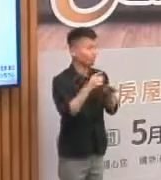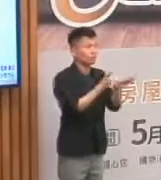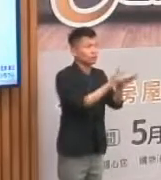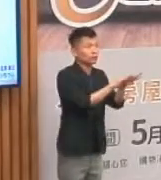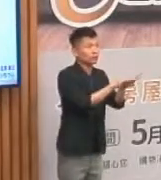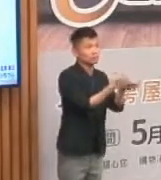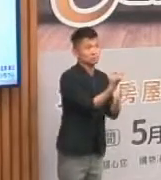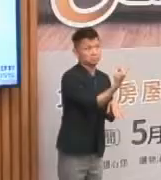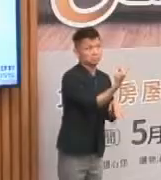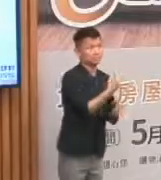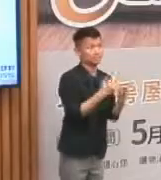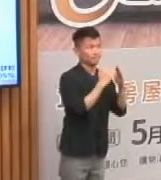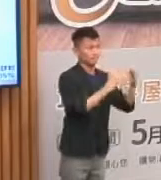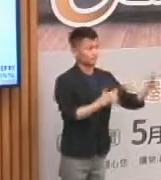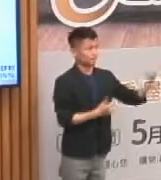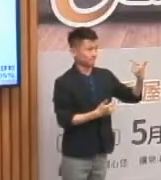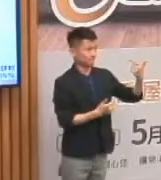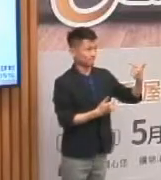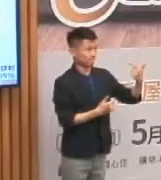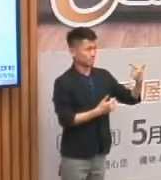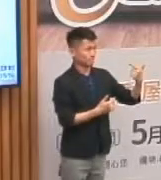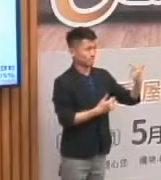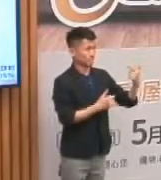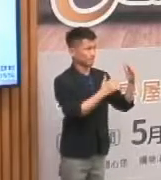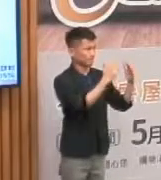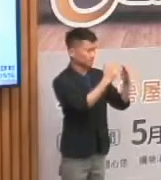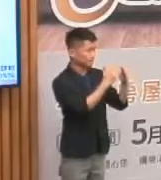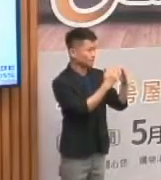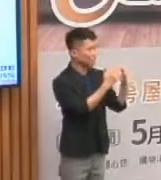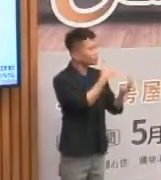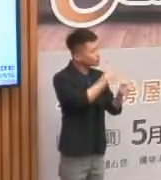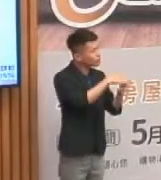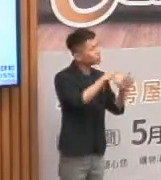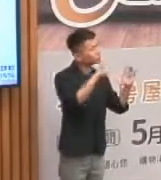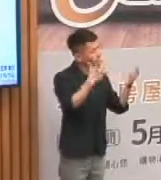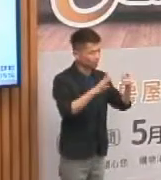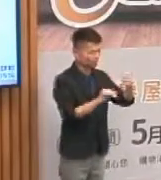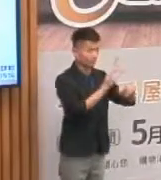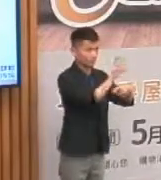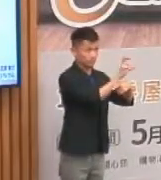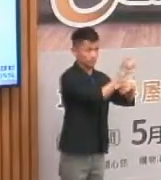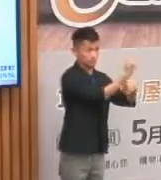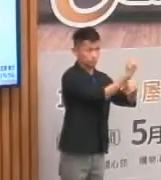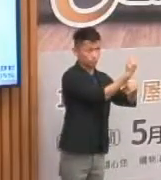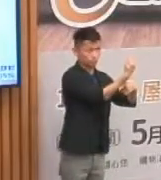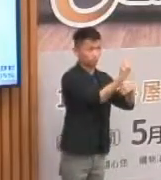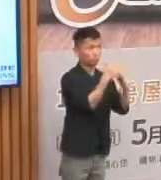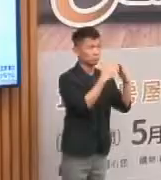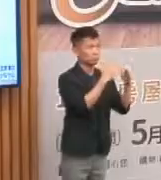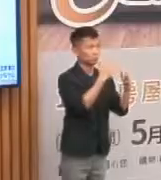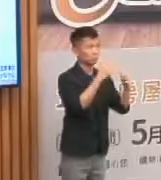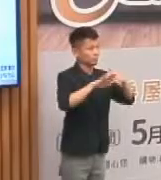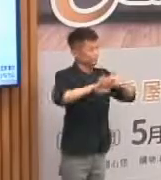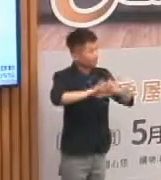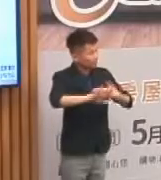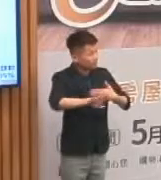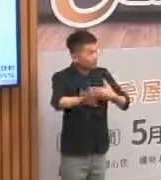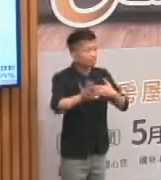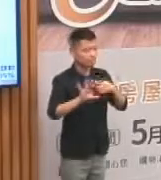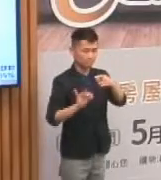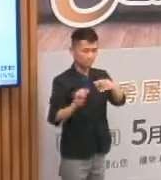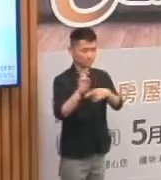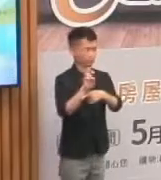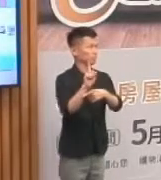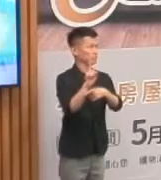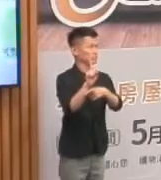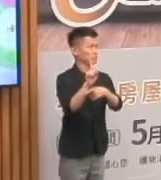概六都的部分约略比那个户数的比例稍微高一点，大概79%。啊，那非六都的部分大概